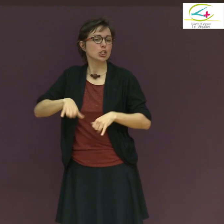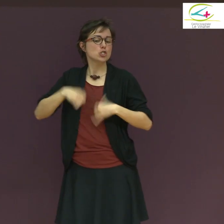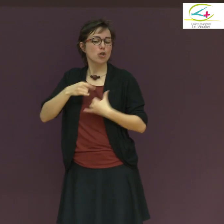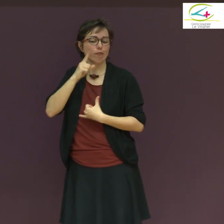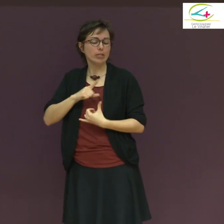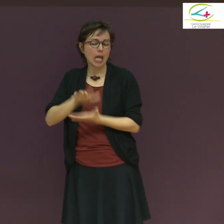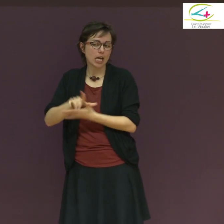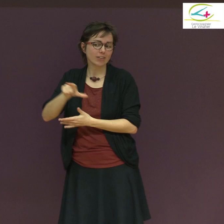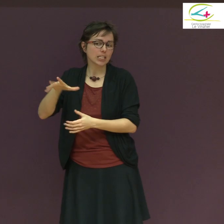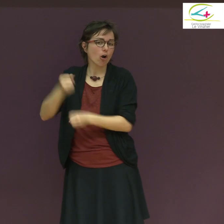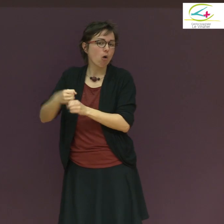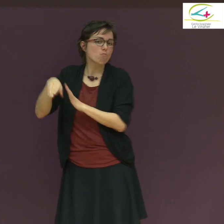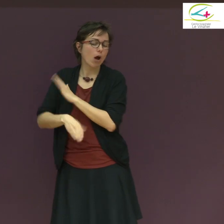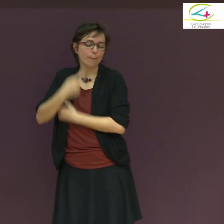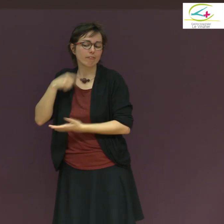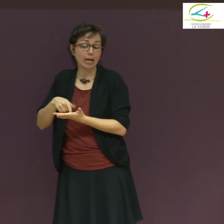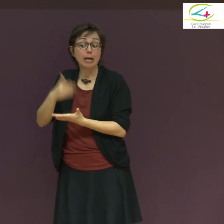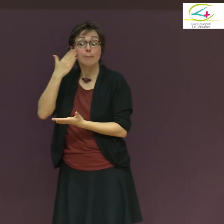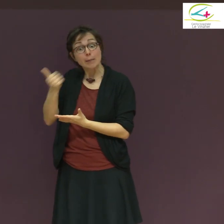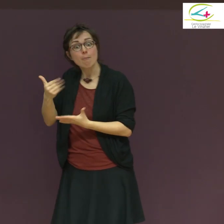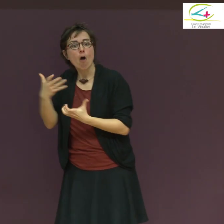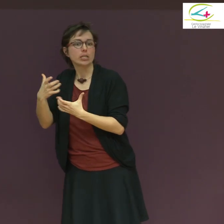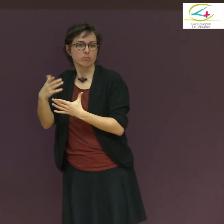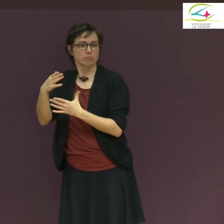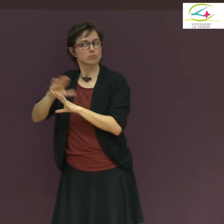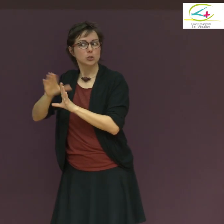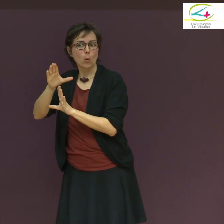autre chose. Et quand elles sont consentantes,